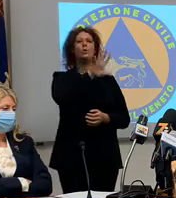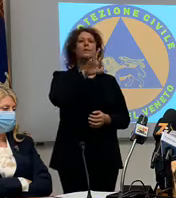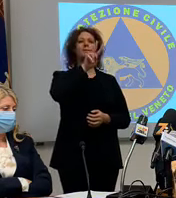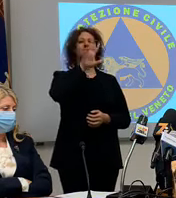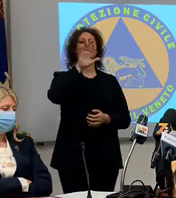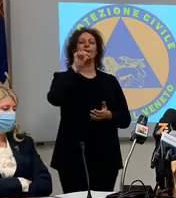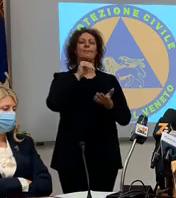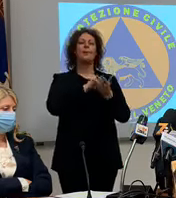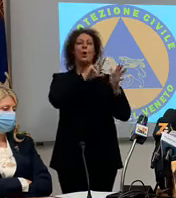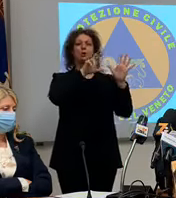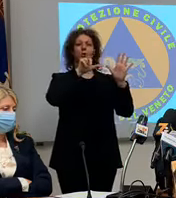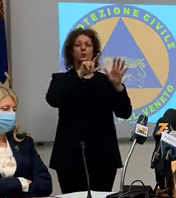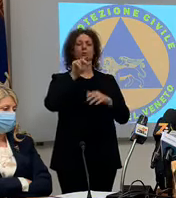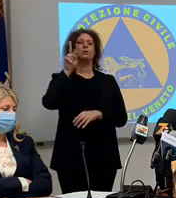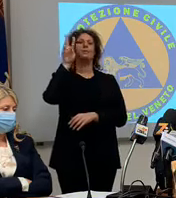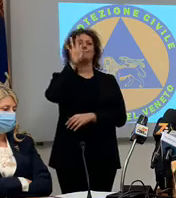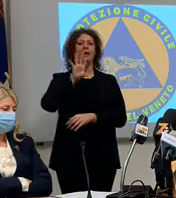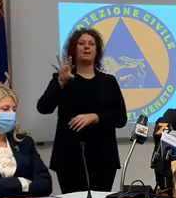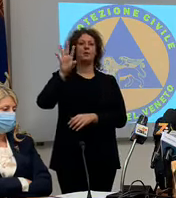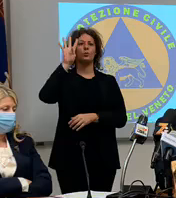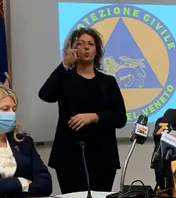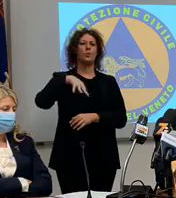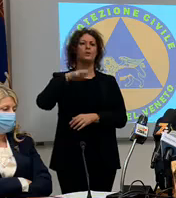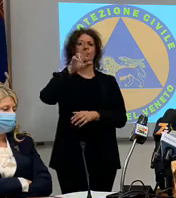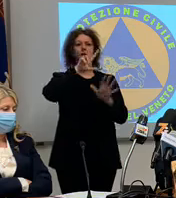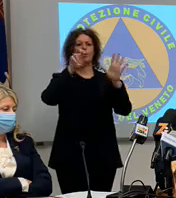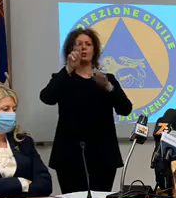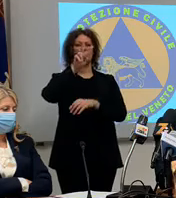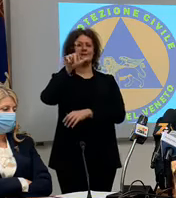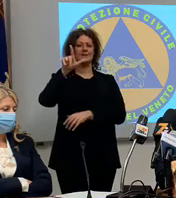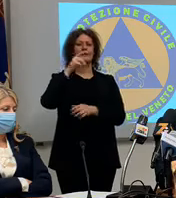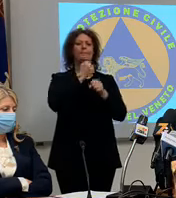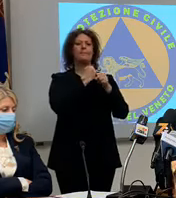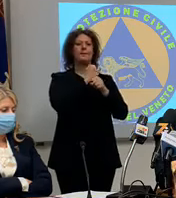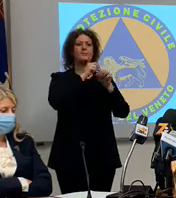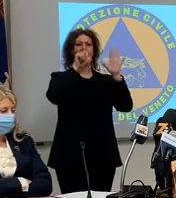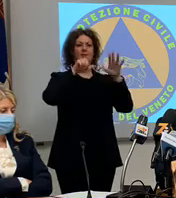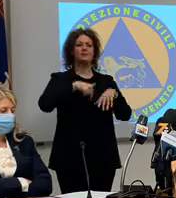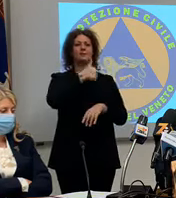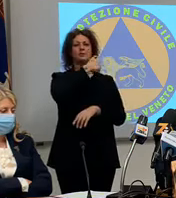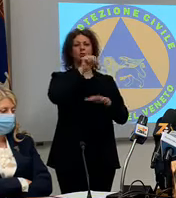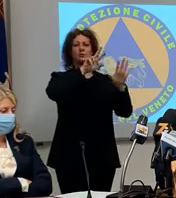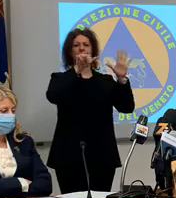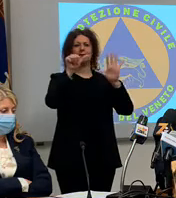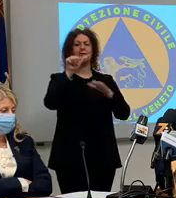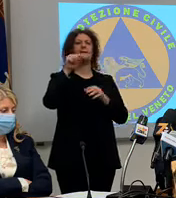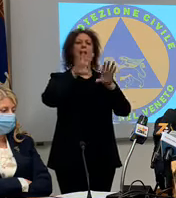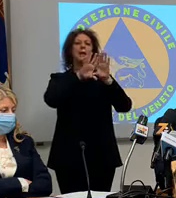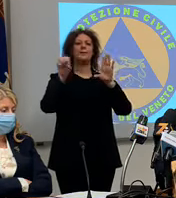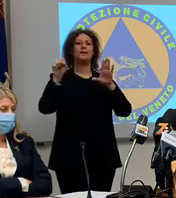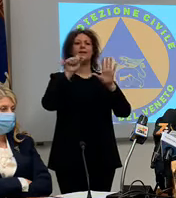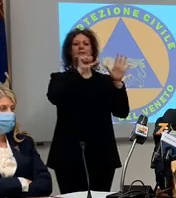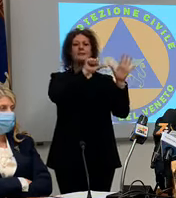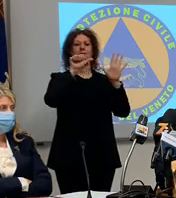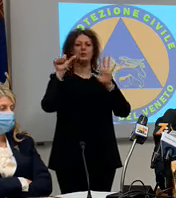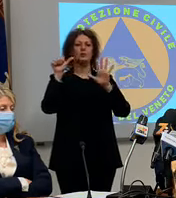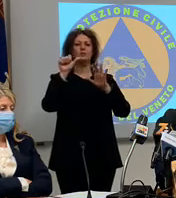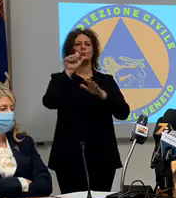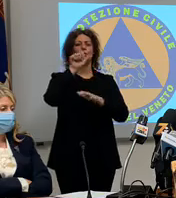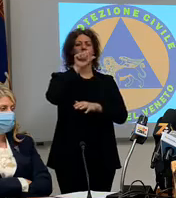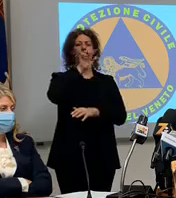23877 Veneto 4827 Piemonte 7136 Emilia Romagna